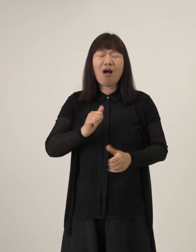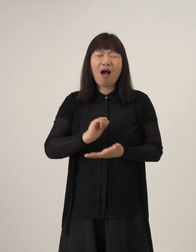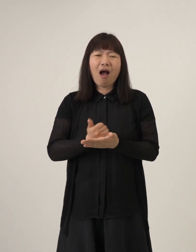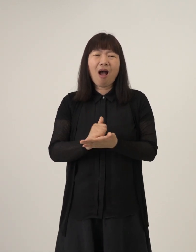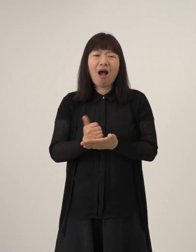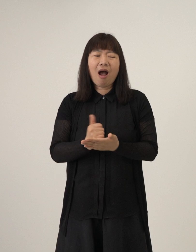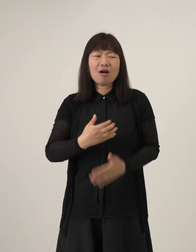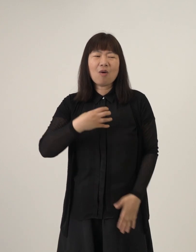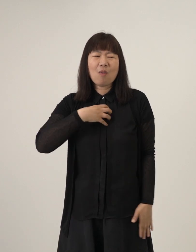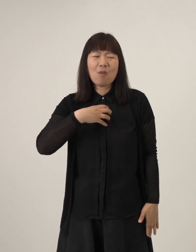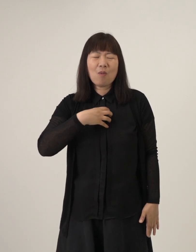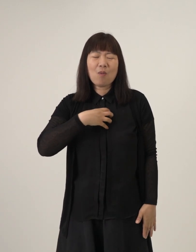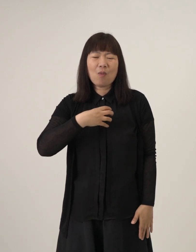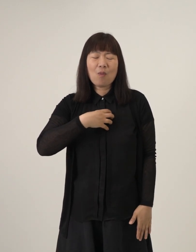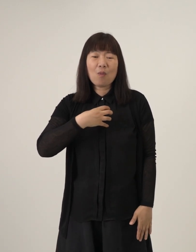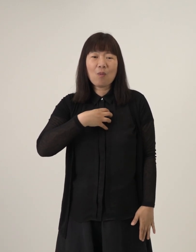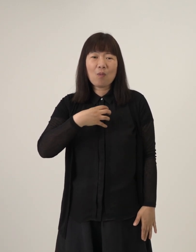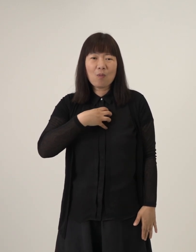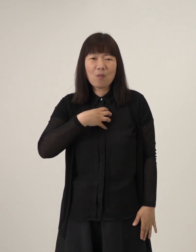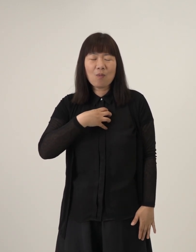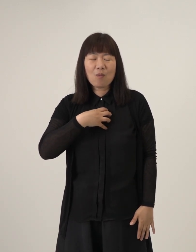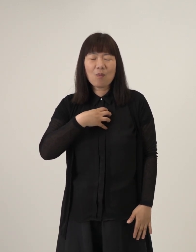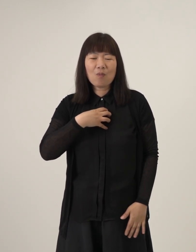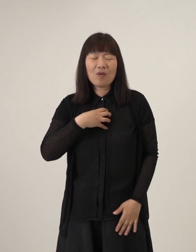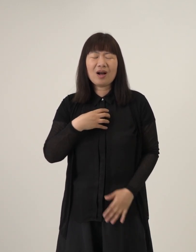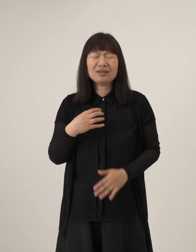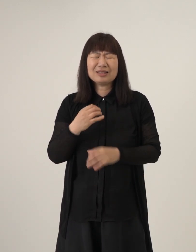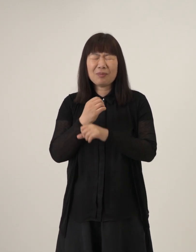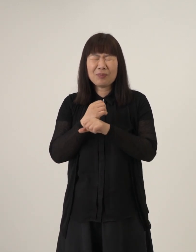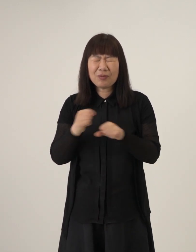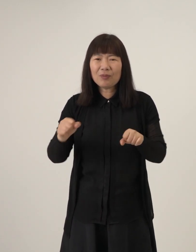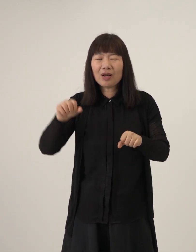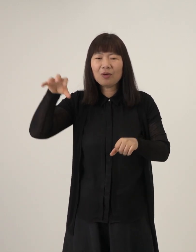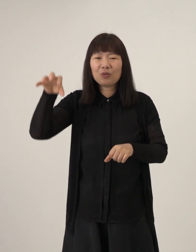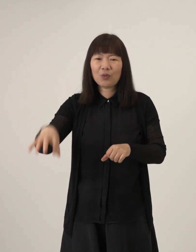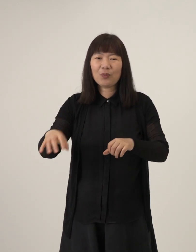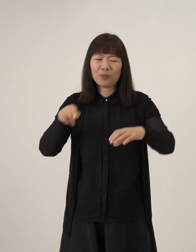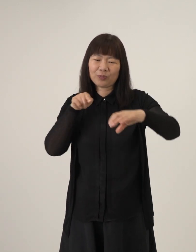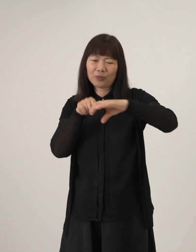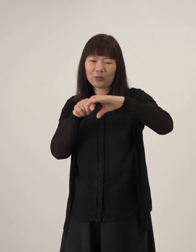위협에 전전긍긍하면서 광야로 굴러